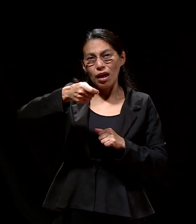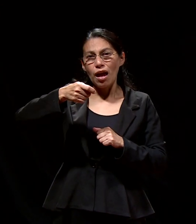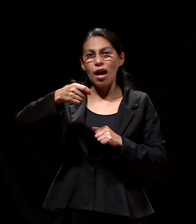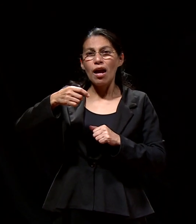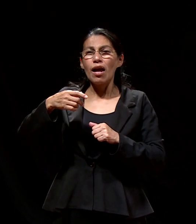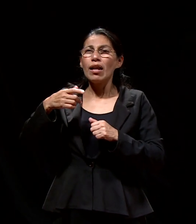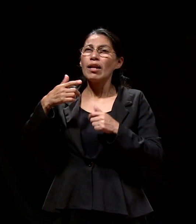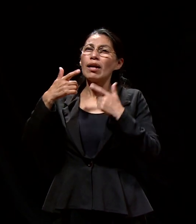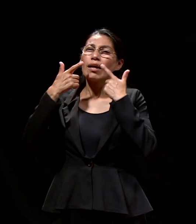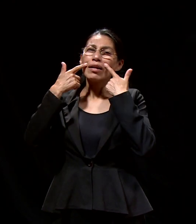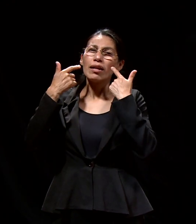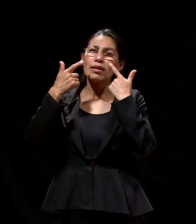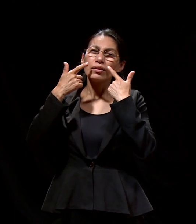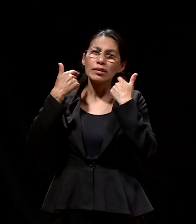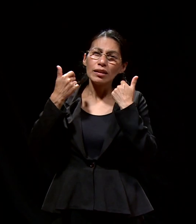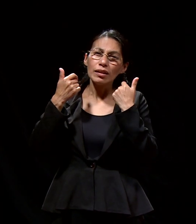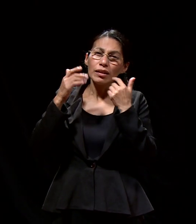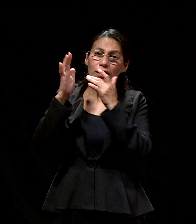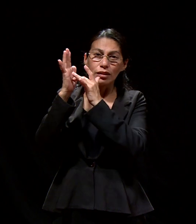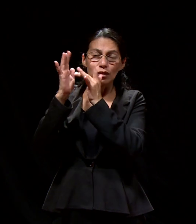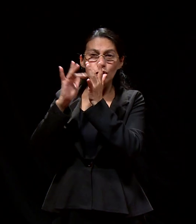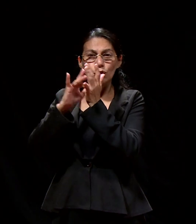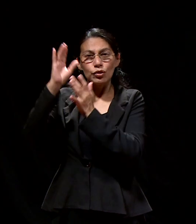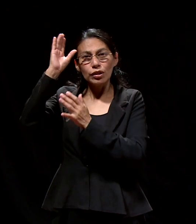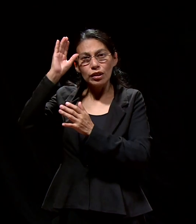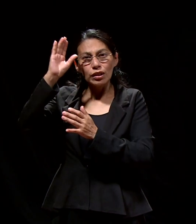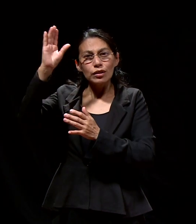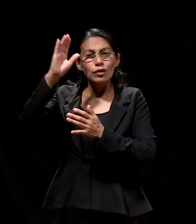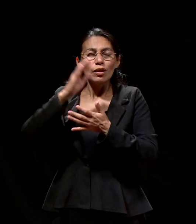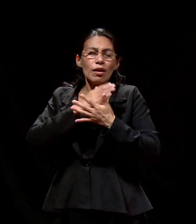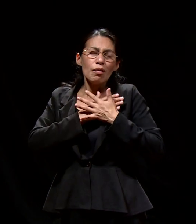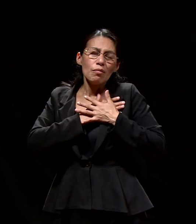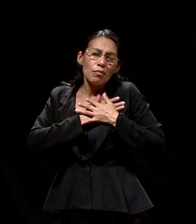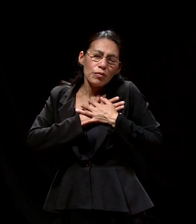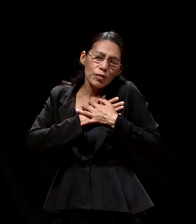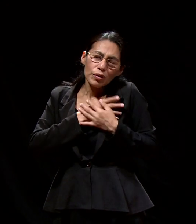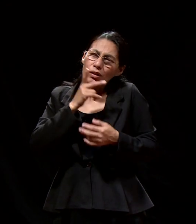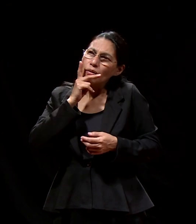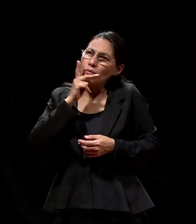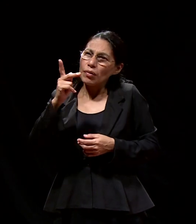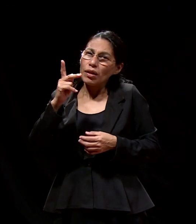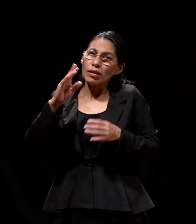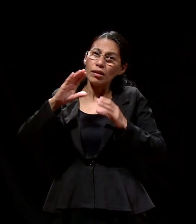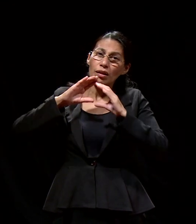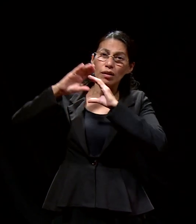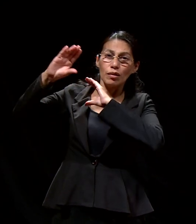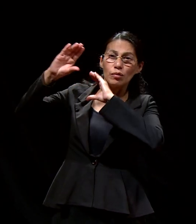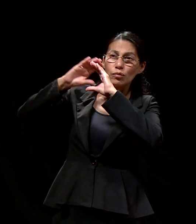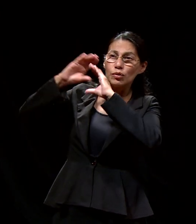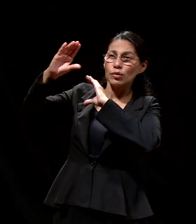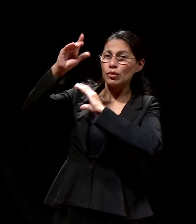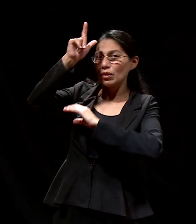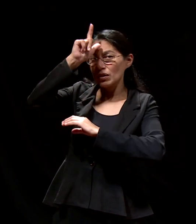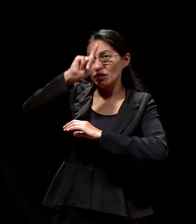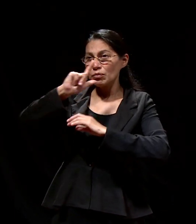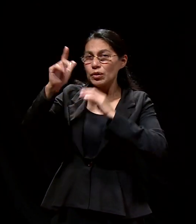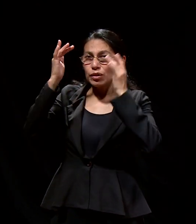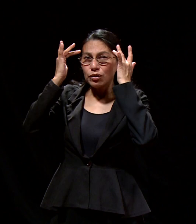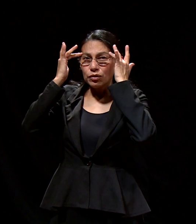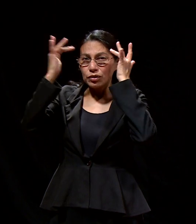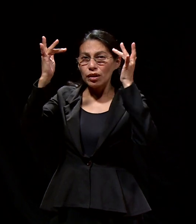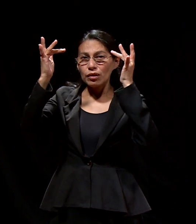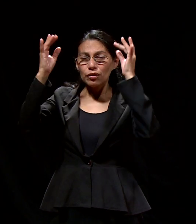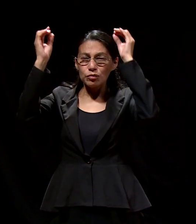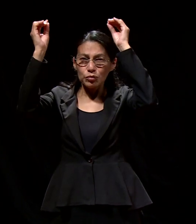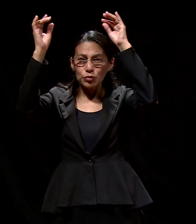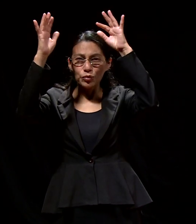Jesucristo el amor del Padre y la comunión con el Espíritu Santo